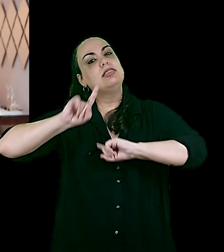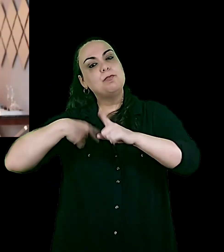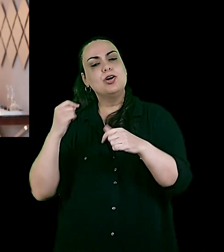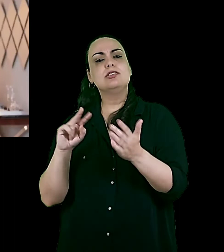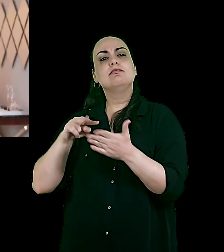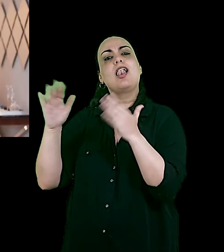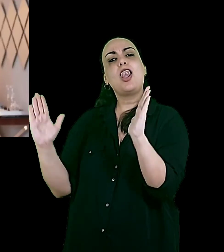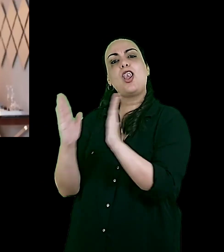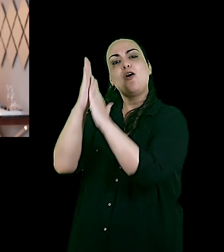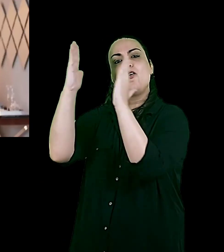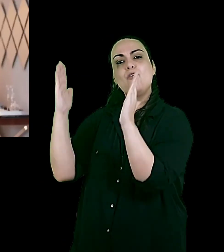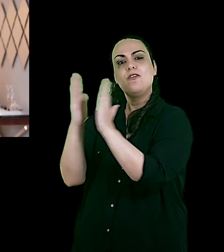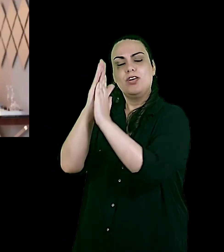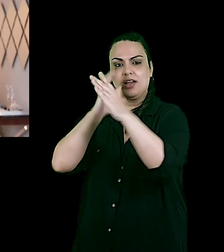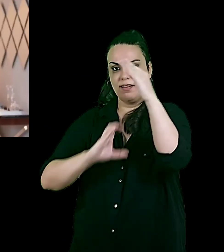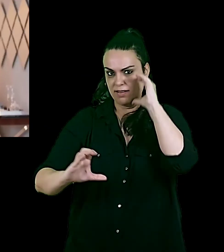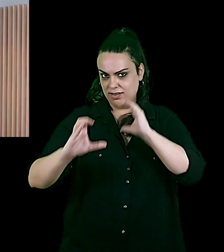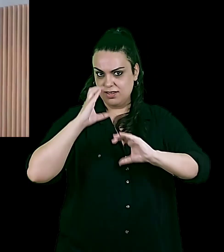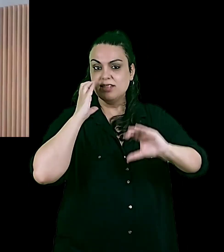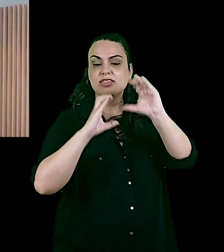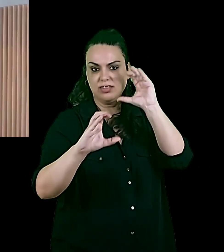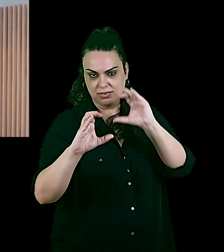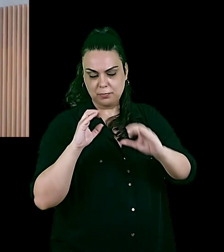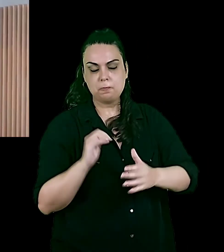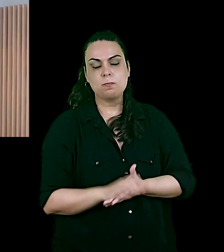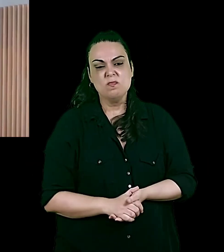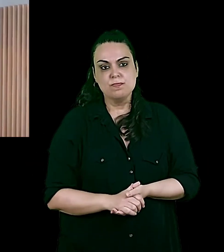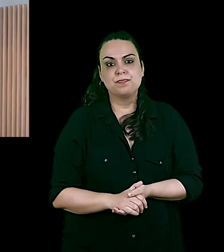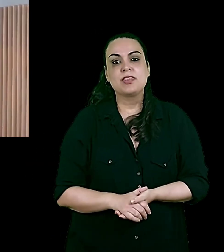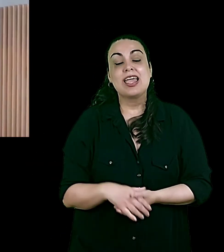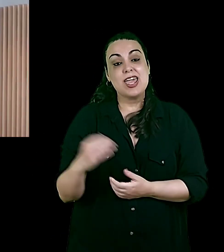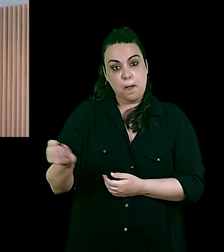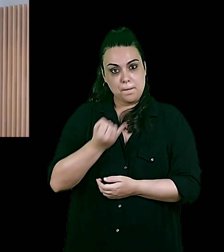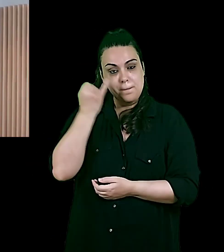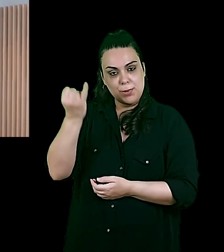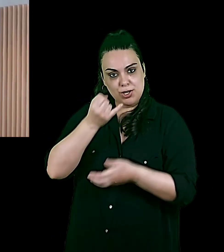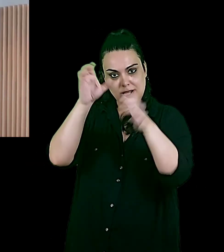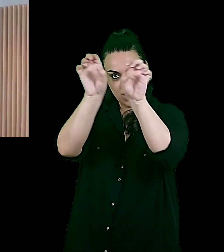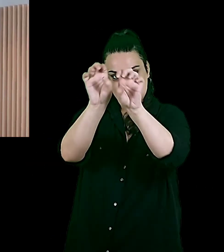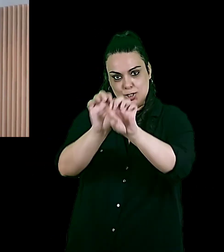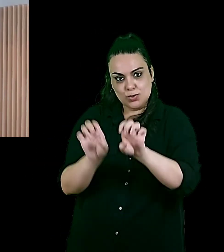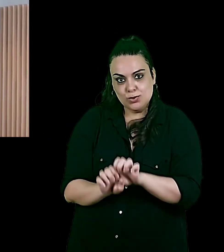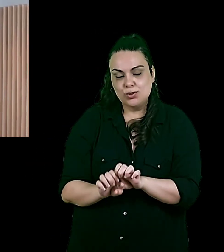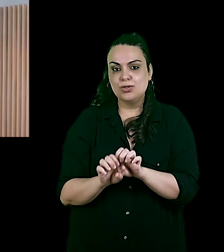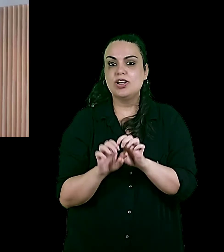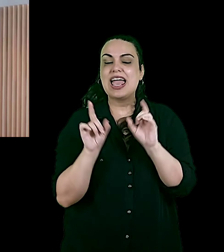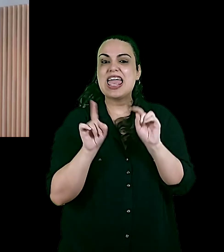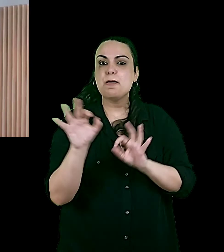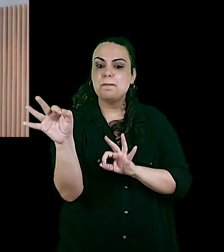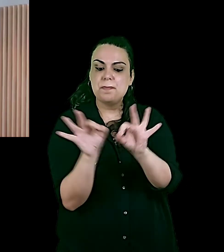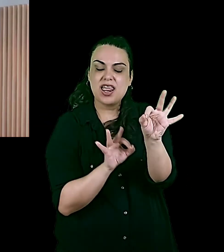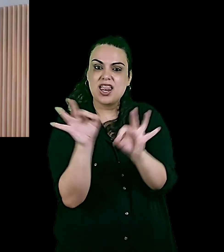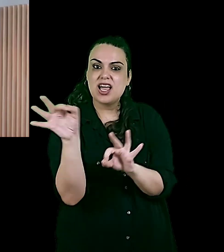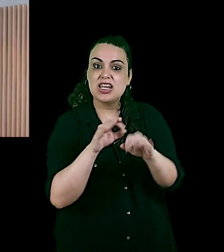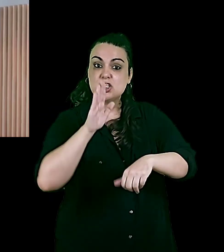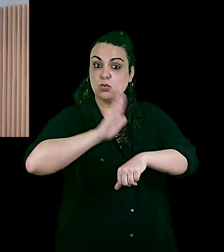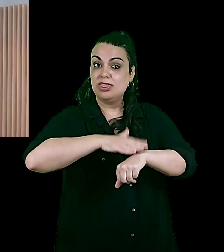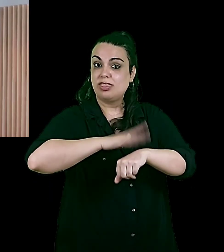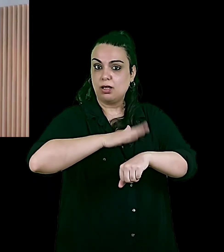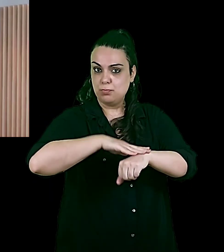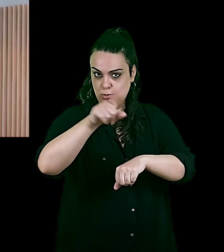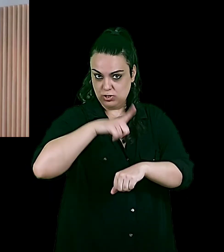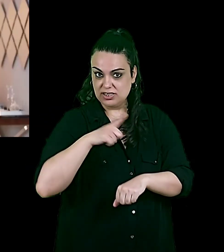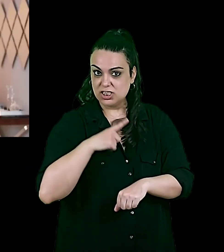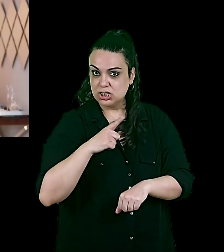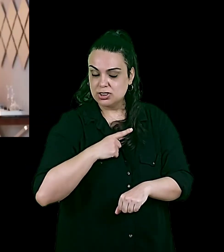E aí eu canto ali alguns hinos de louvores a Deus. Uma coisa importante na estrutura devocional é você planejar o tempo que você